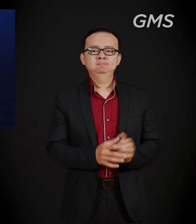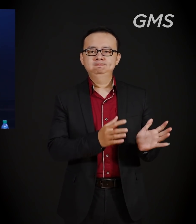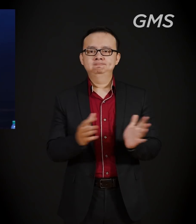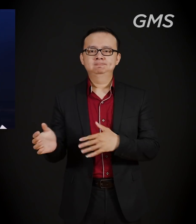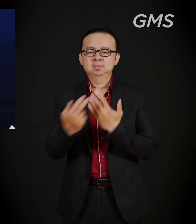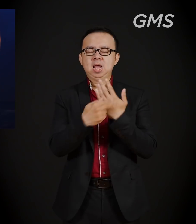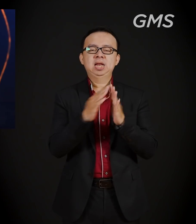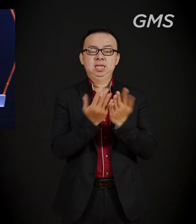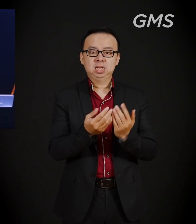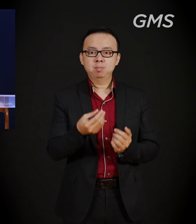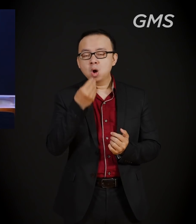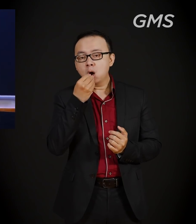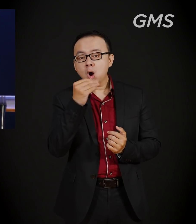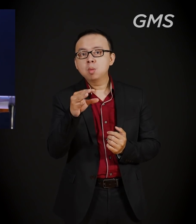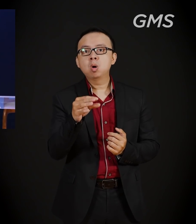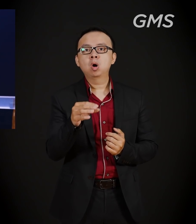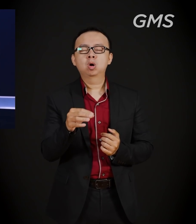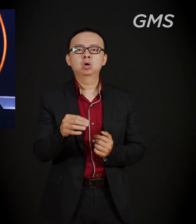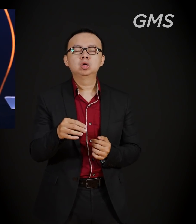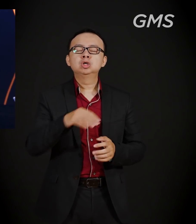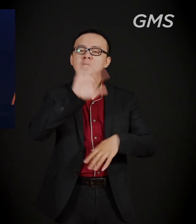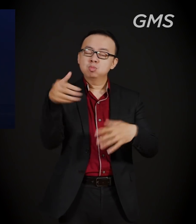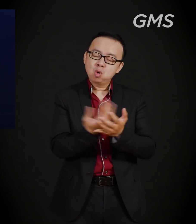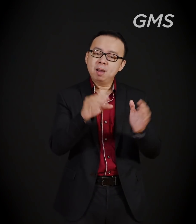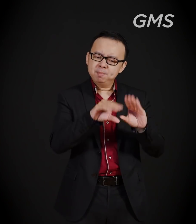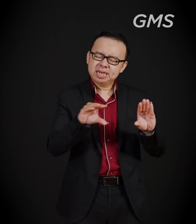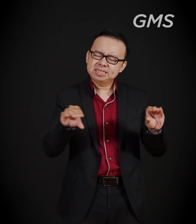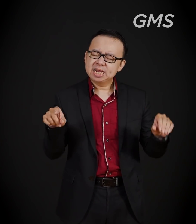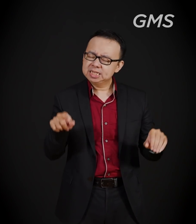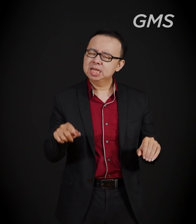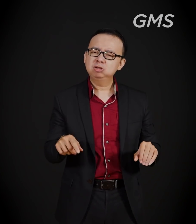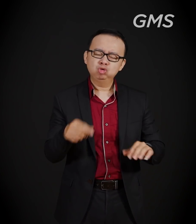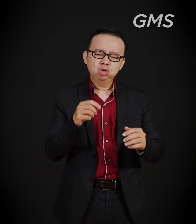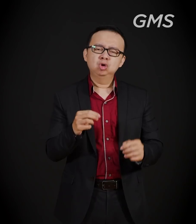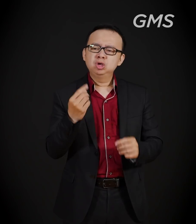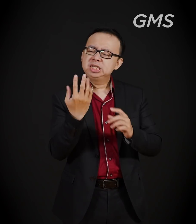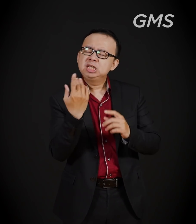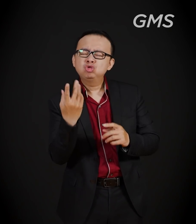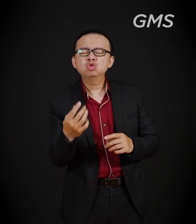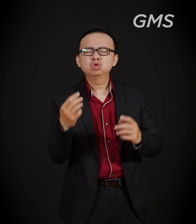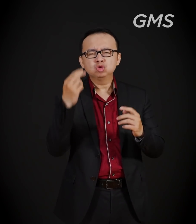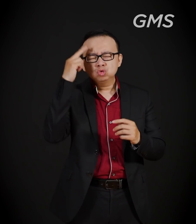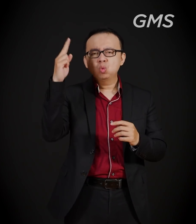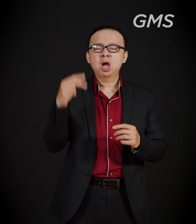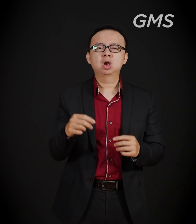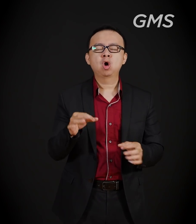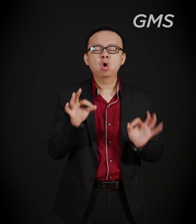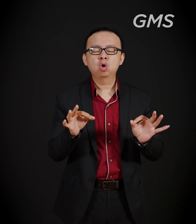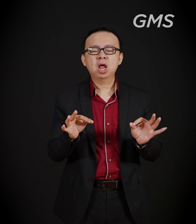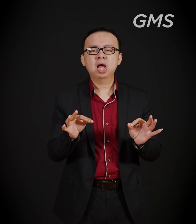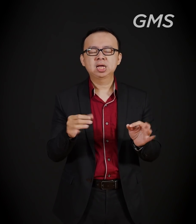Alkitab bilang sama saya, jerih payah kita dalam Tuhan tidak pernah sia-sia. Karena orang yang menabur dengan air